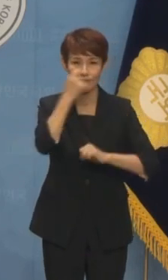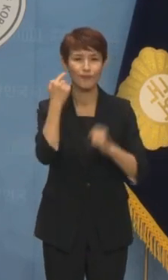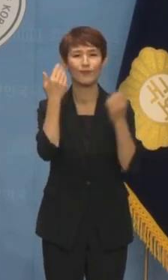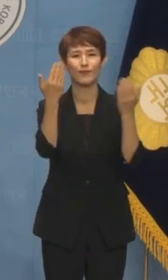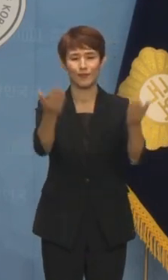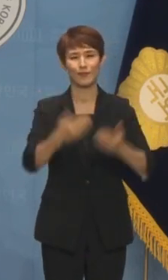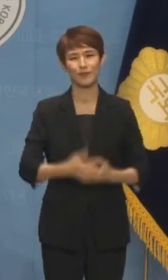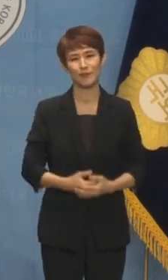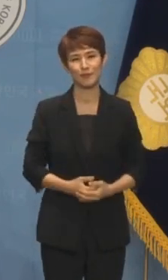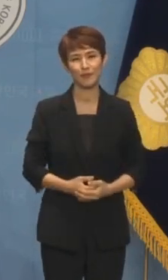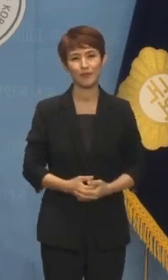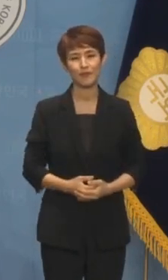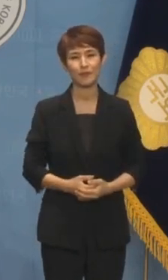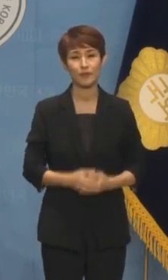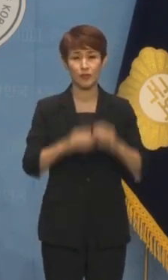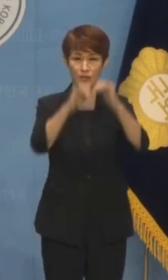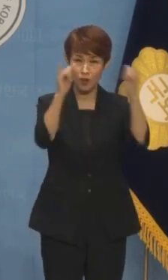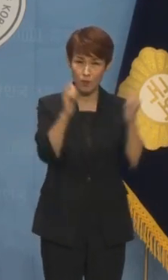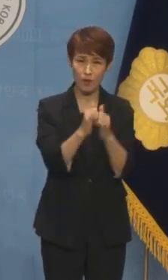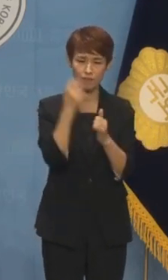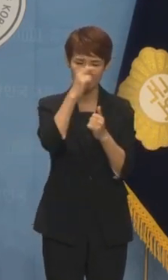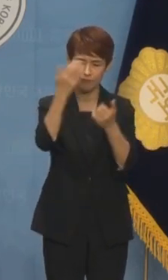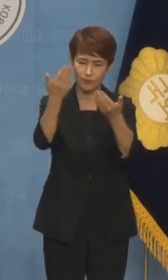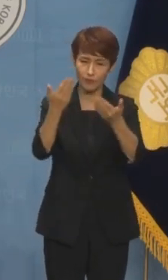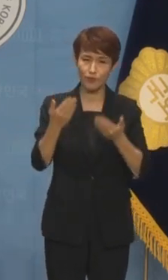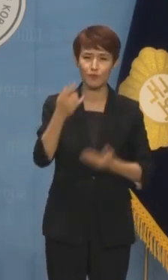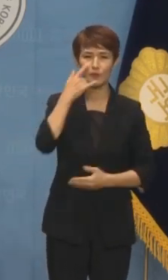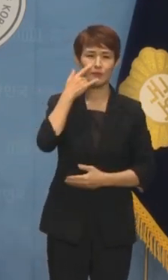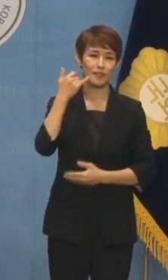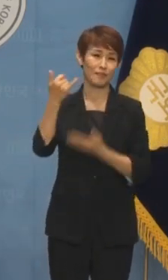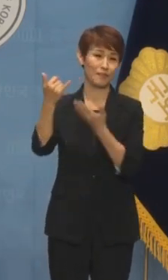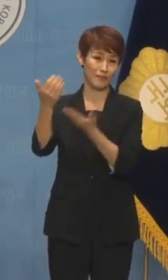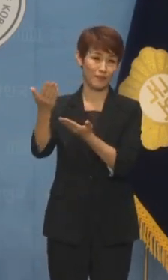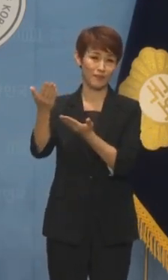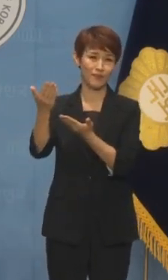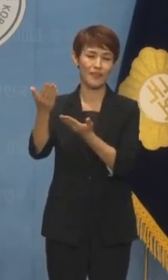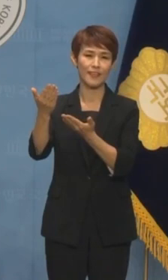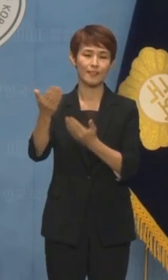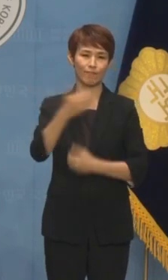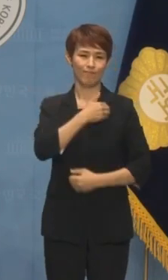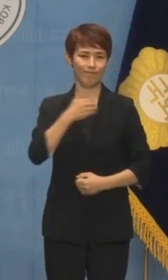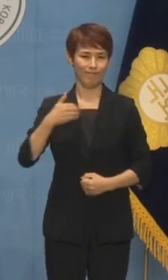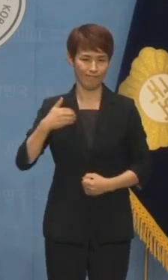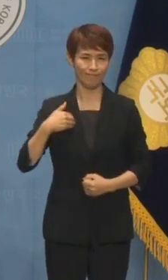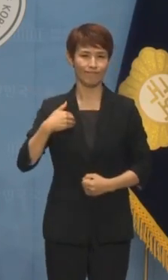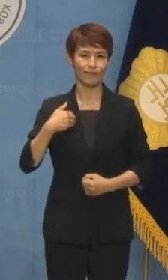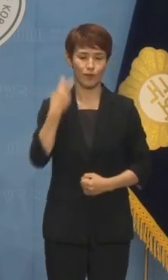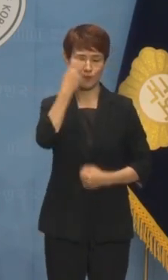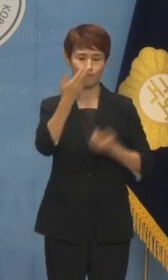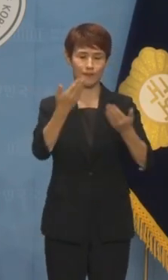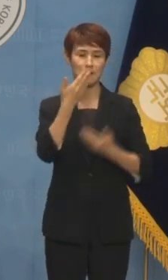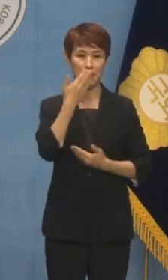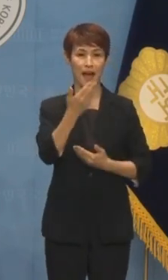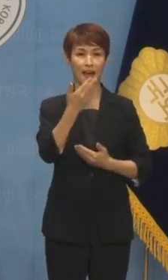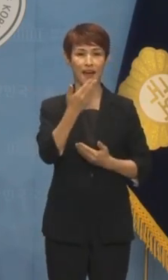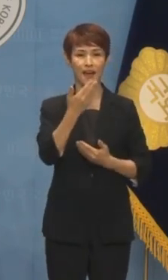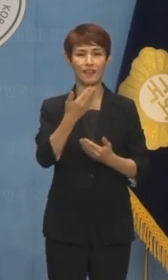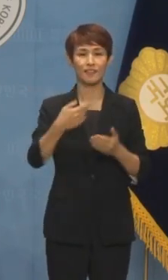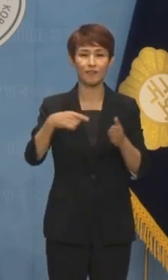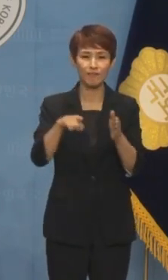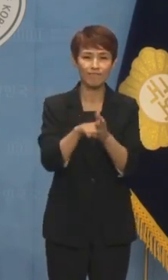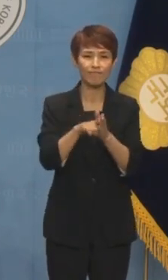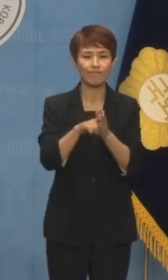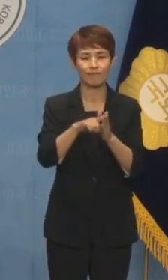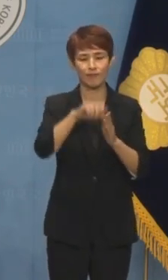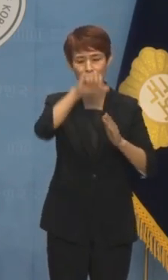보장하겠습니다. 우리 사회를 돌보아 오신 어머니, 아버지들이 당당히 돌봄을 받을 수 있는